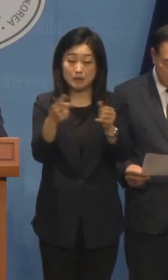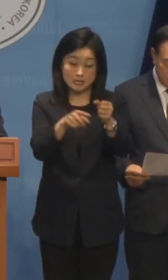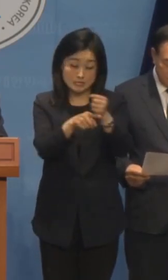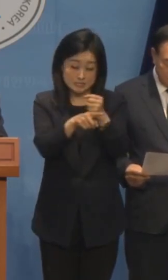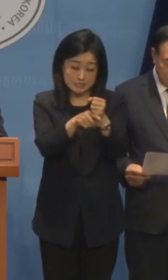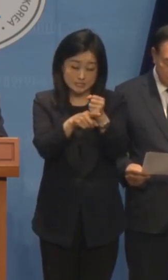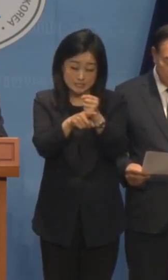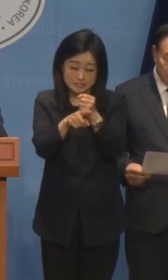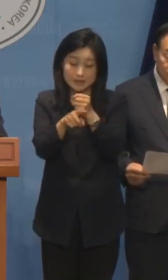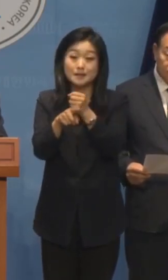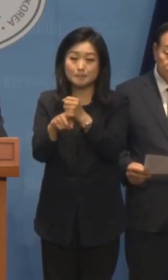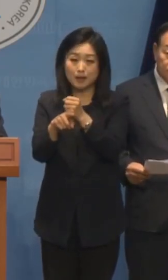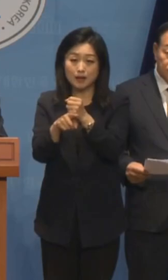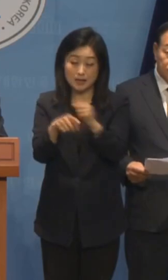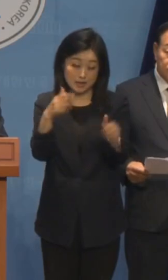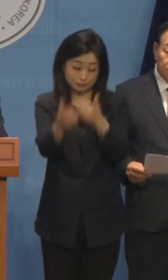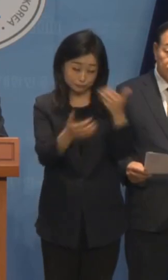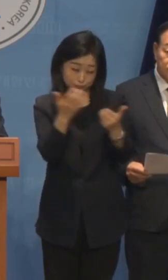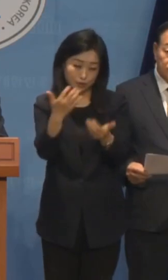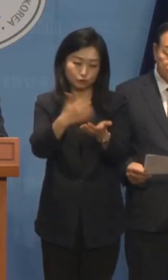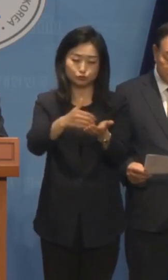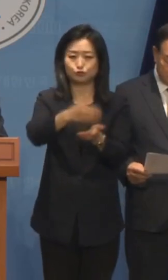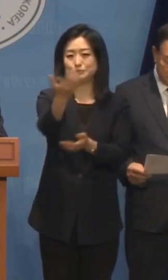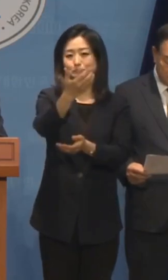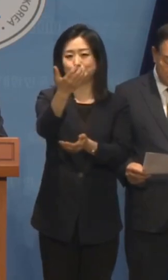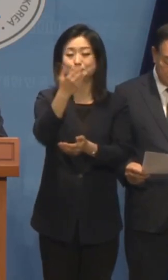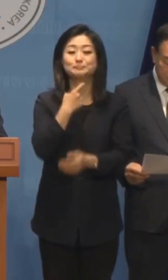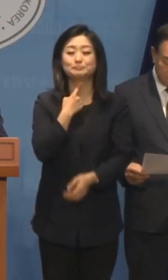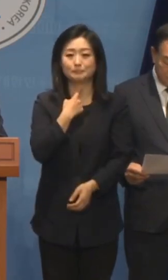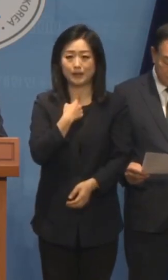조사하고 90여 곳을 압수수색했었습니다.